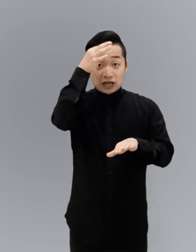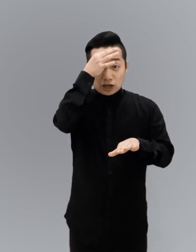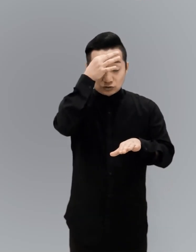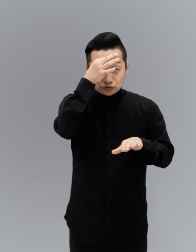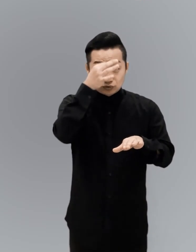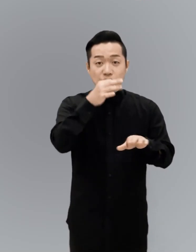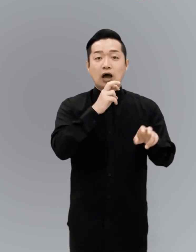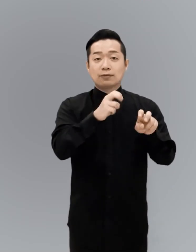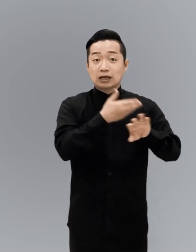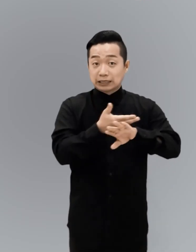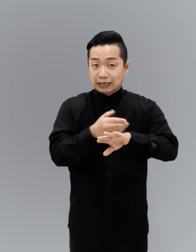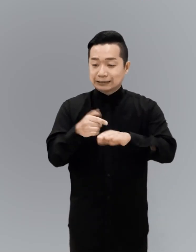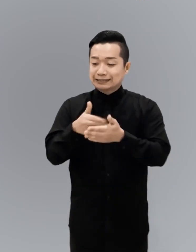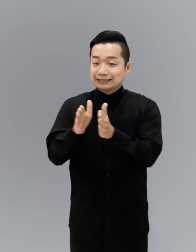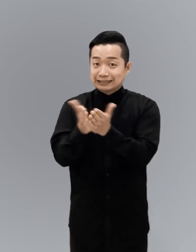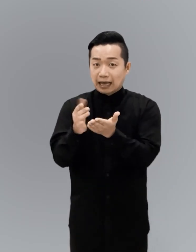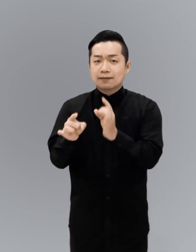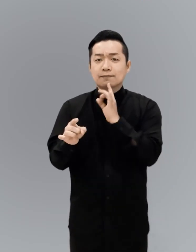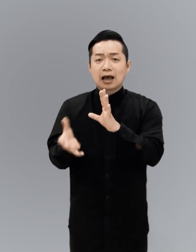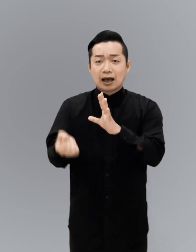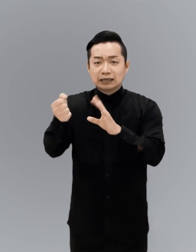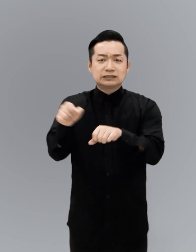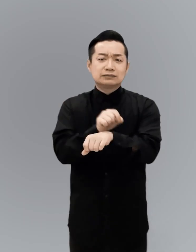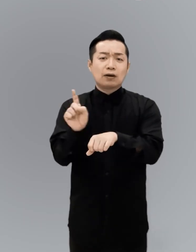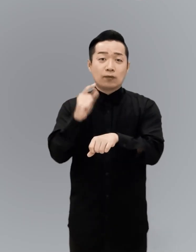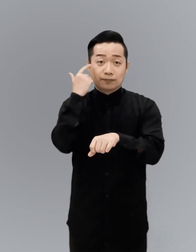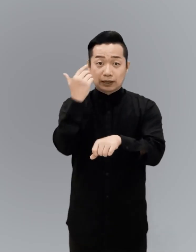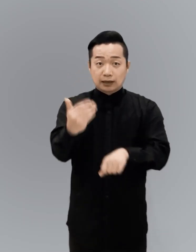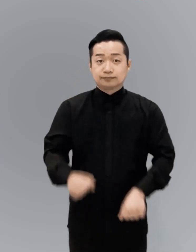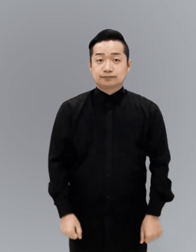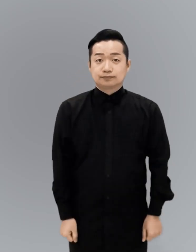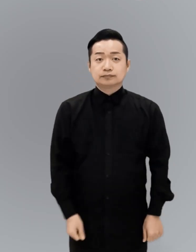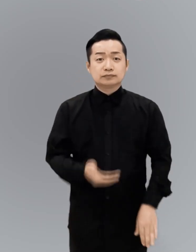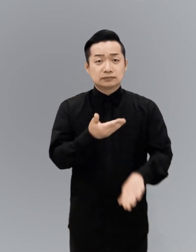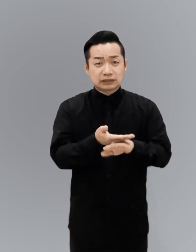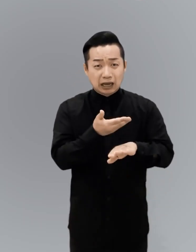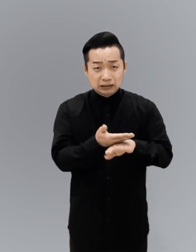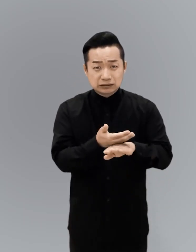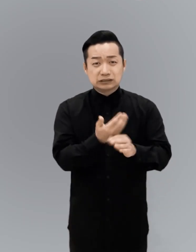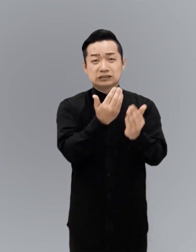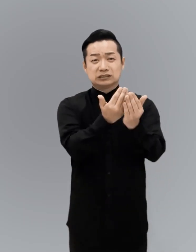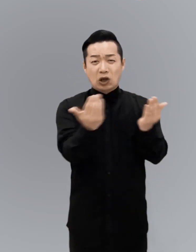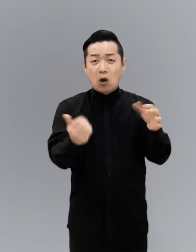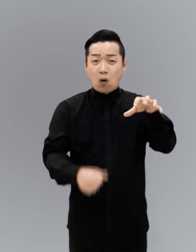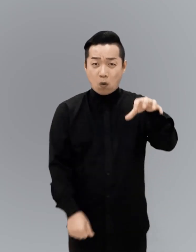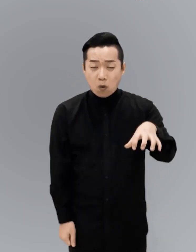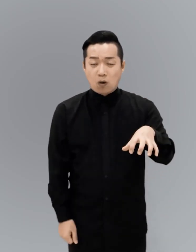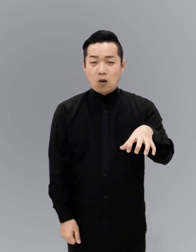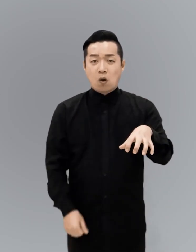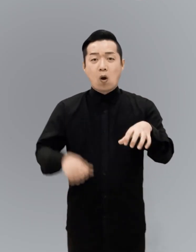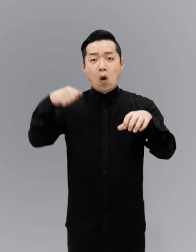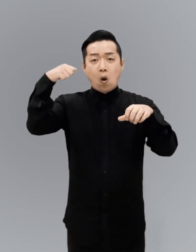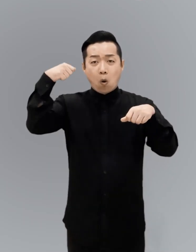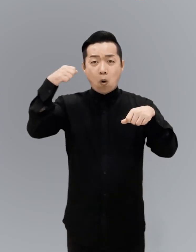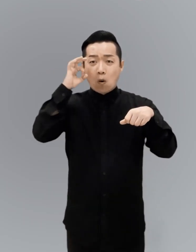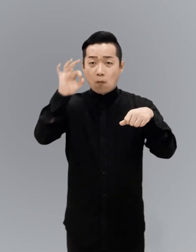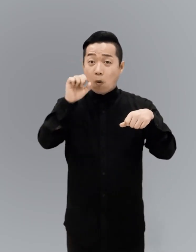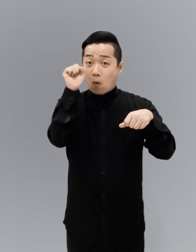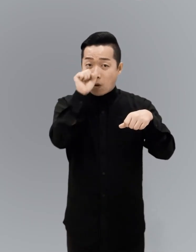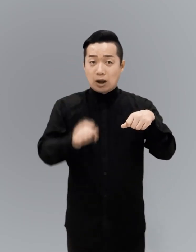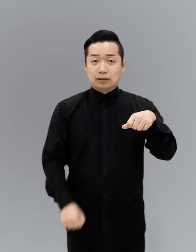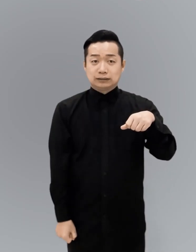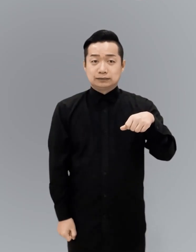다른 예술 매체와 다른 그림책만의 특별함은 무엇일까요? 다른 전시장이나 공연을 보는